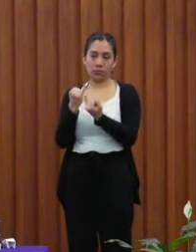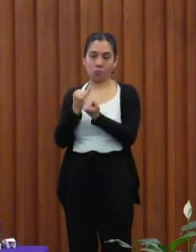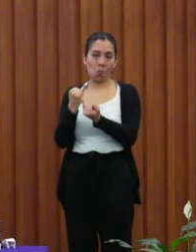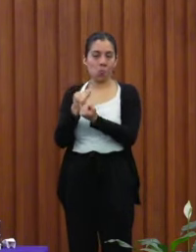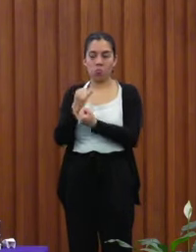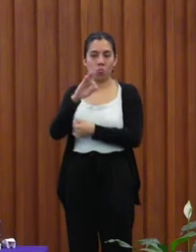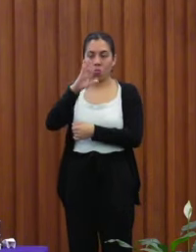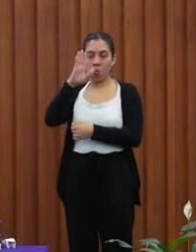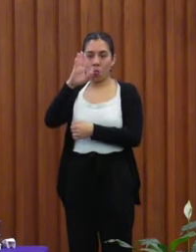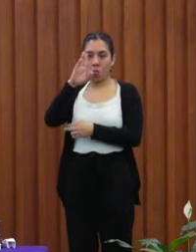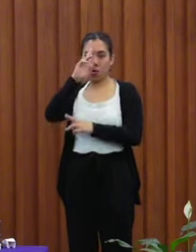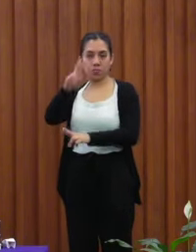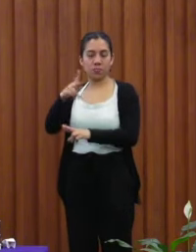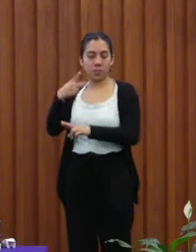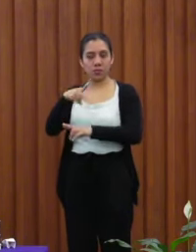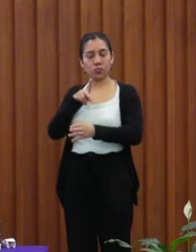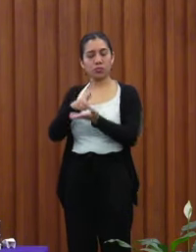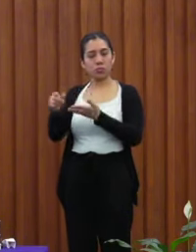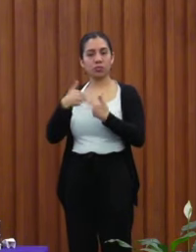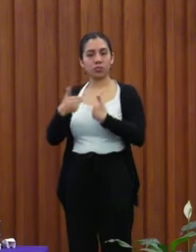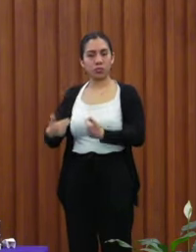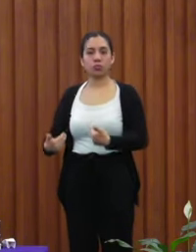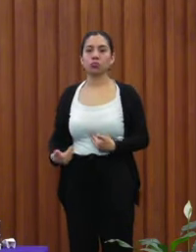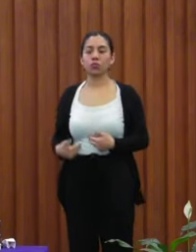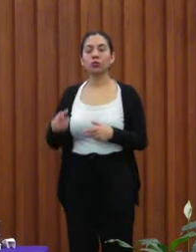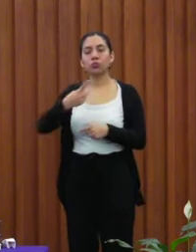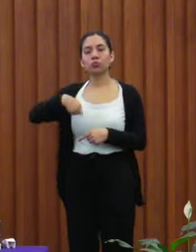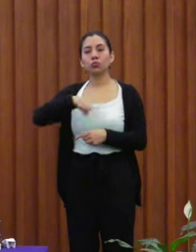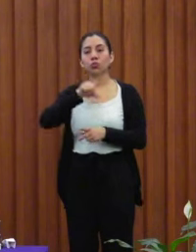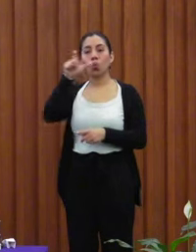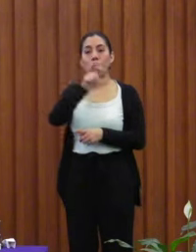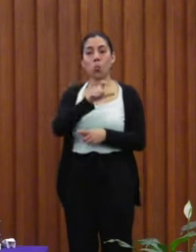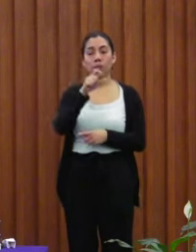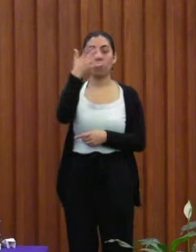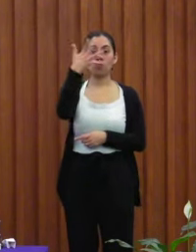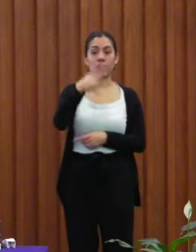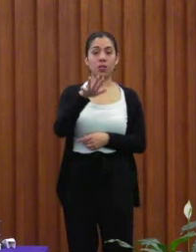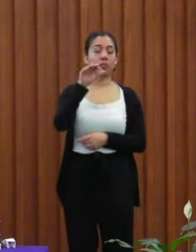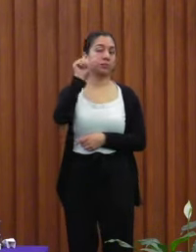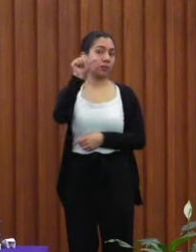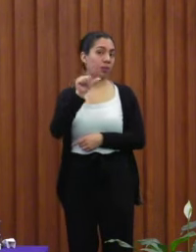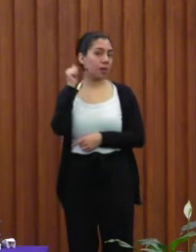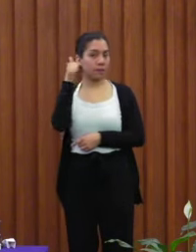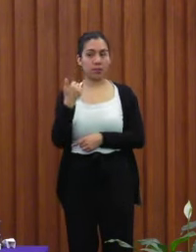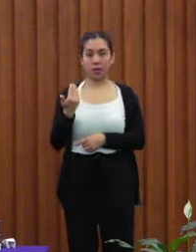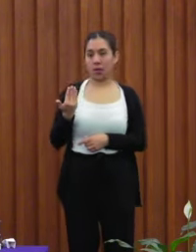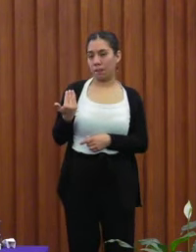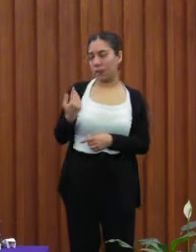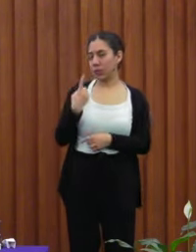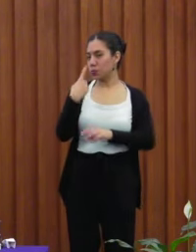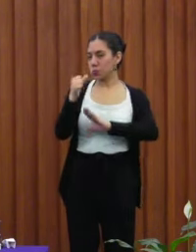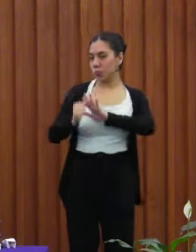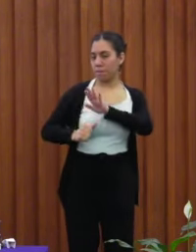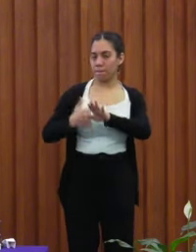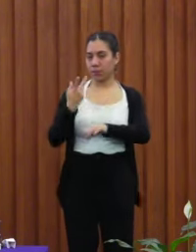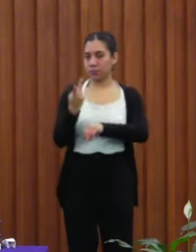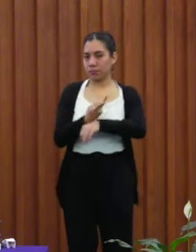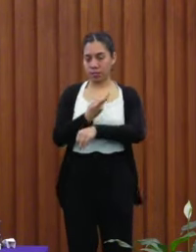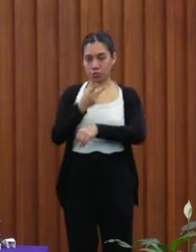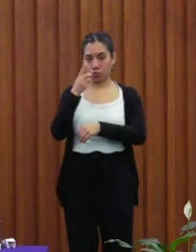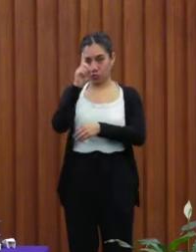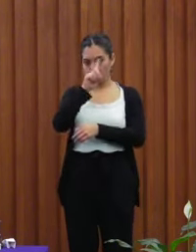que presentamos esta recomendación el día 10 de abril, estamos a un mes de haberla presentado,